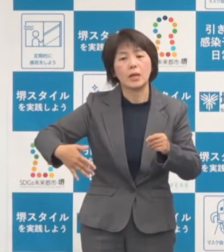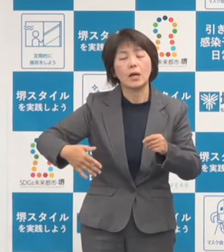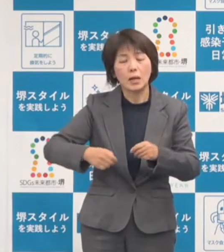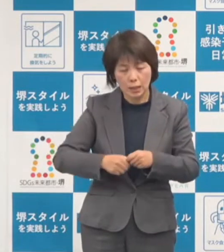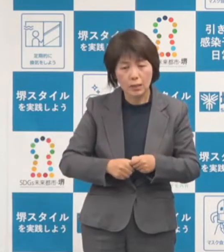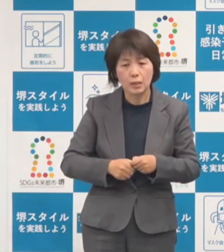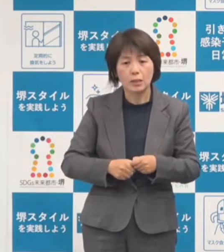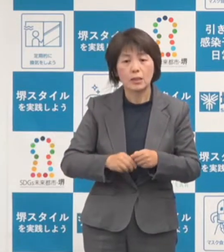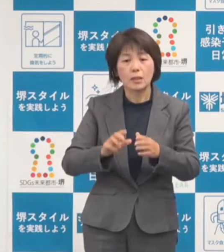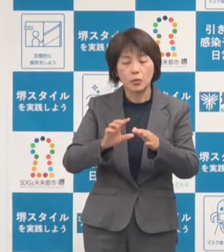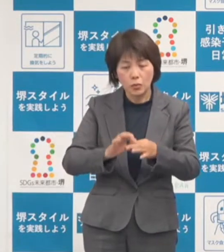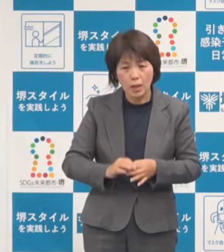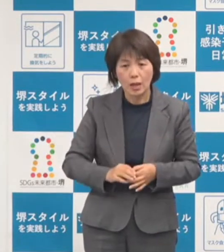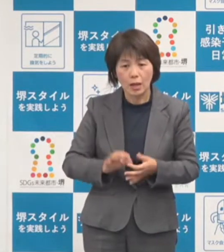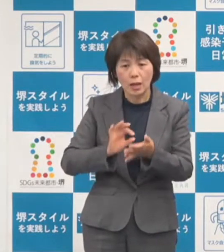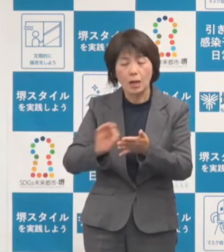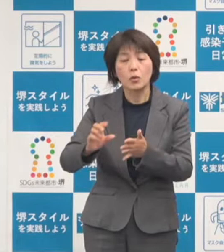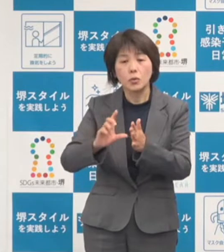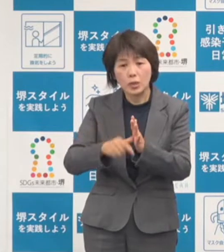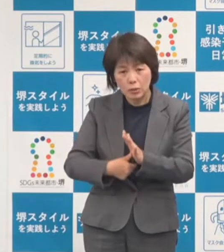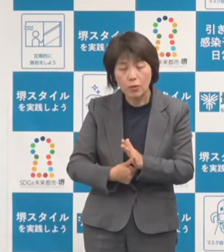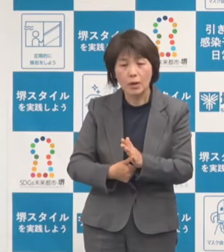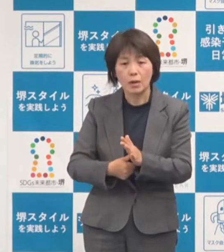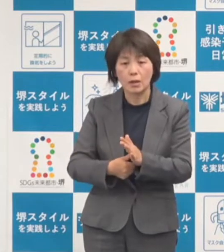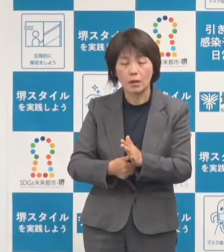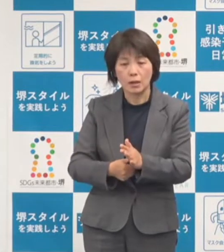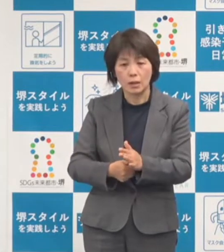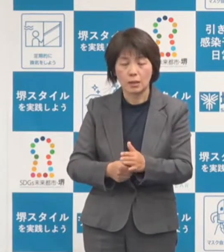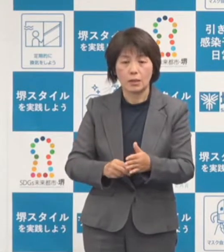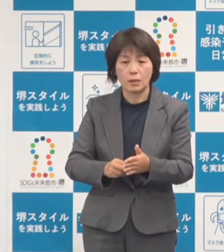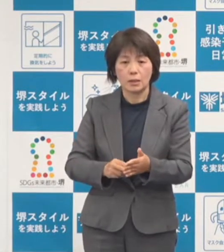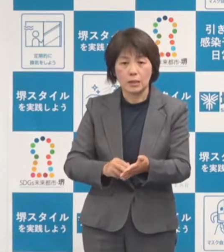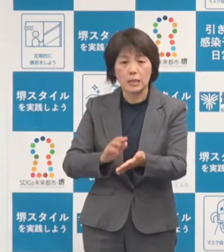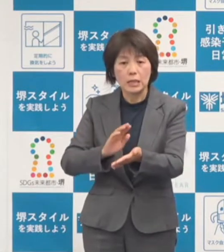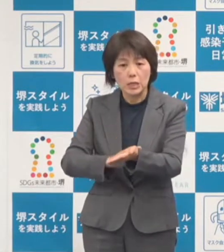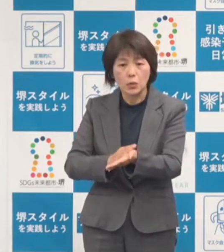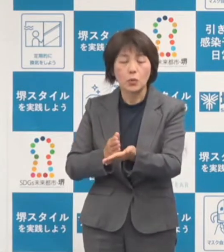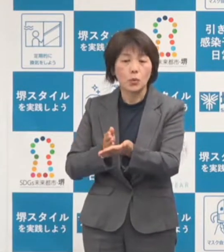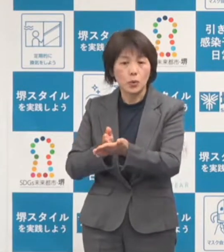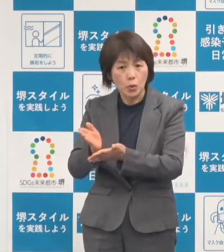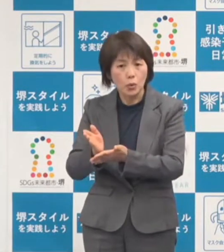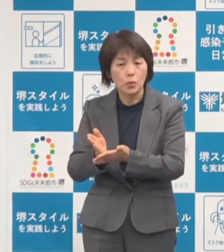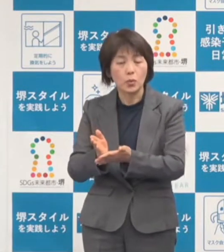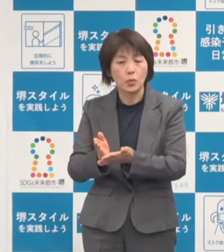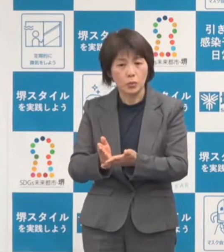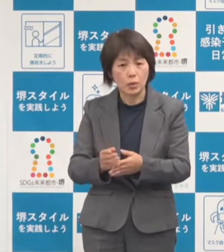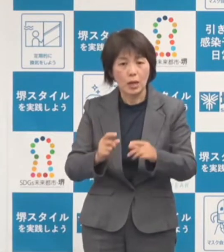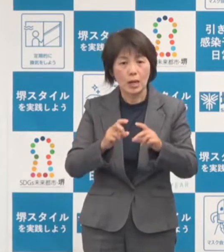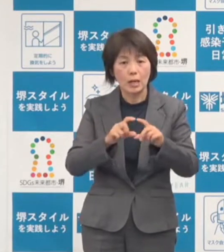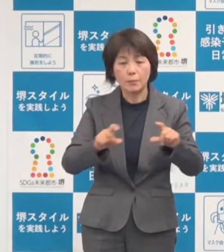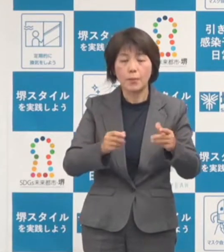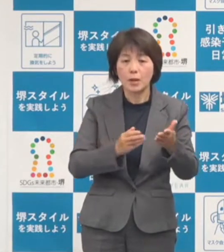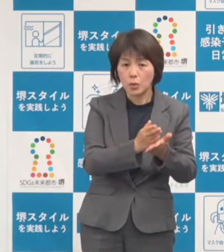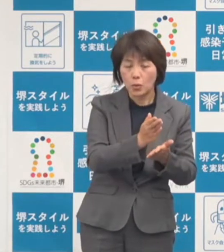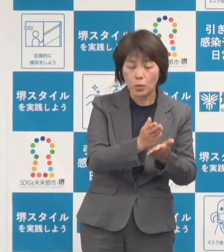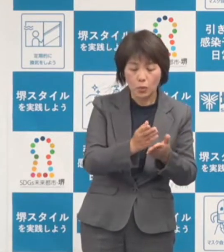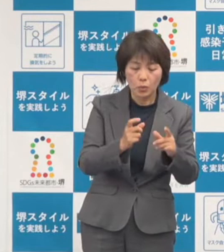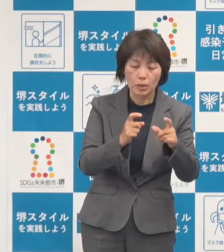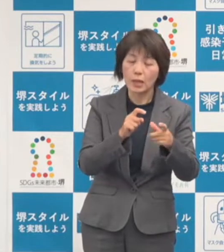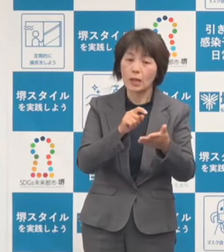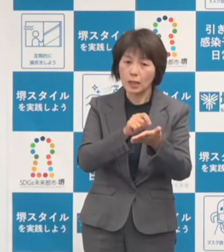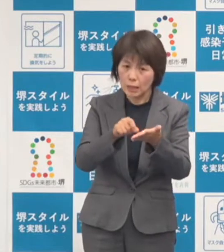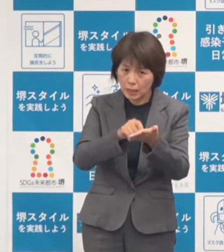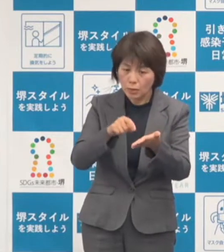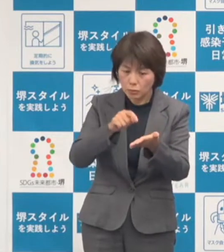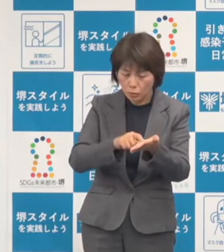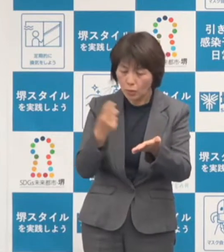であるとか一般用とついた国が承認した検査キットをご活用いただきたいと考えております。